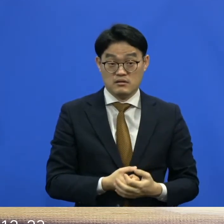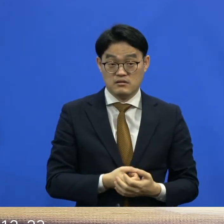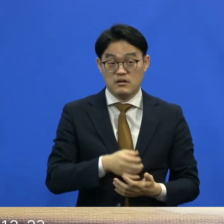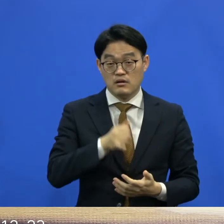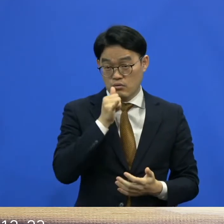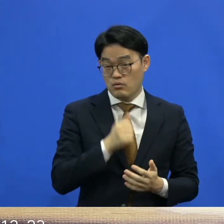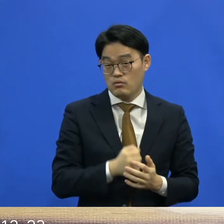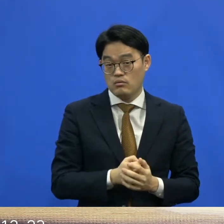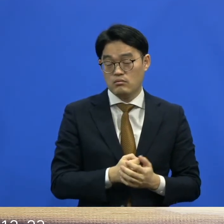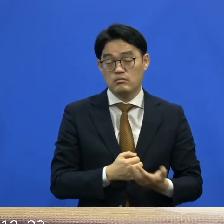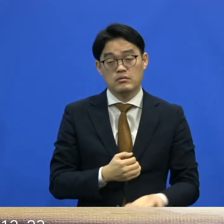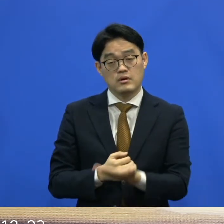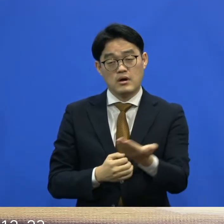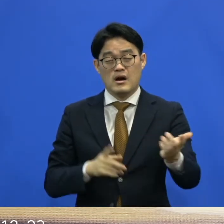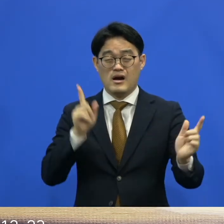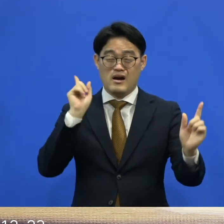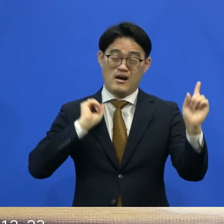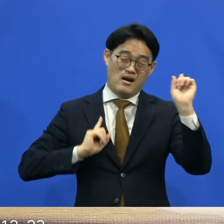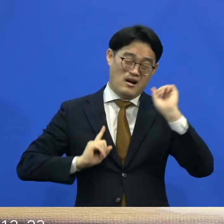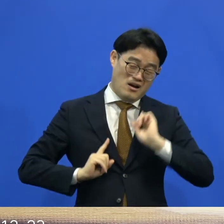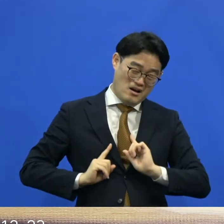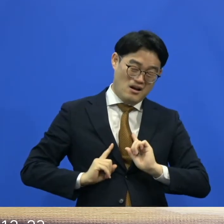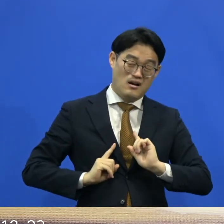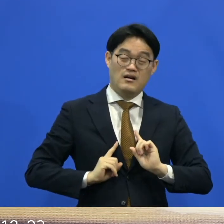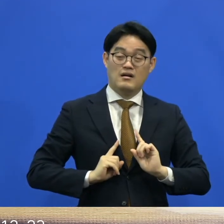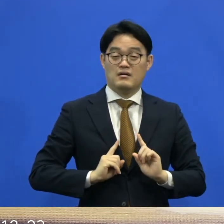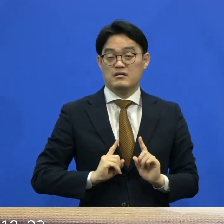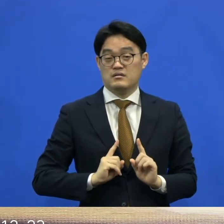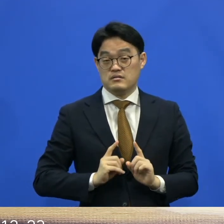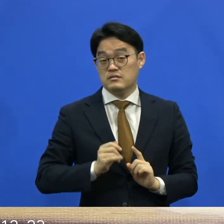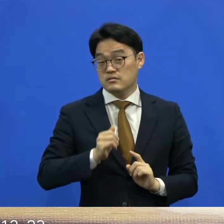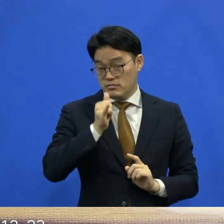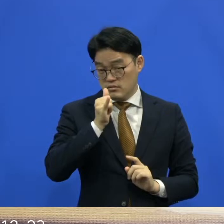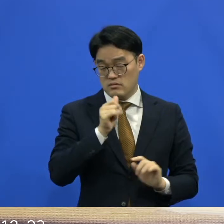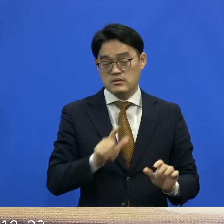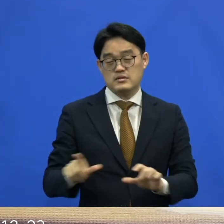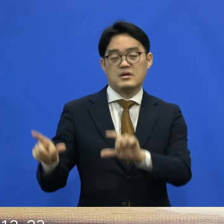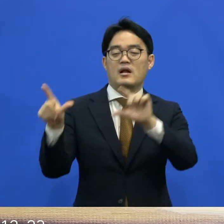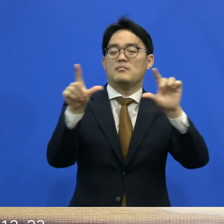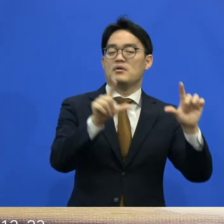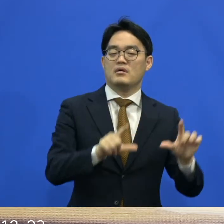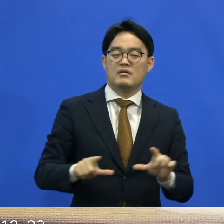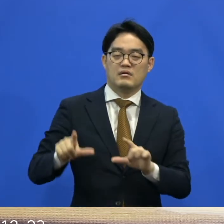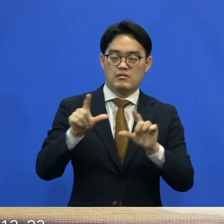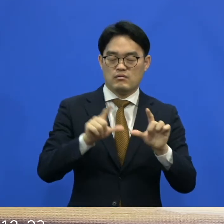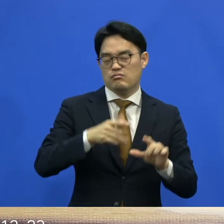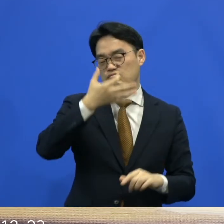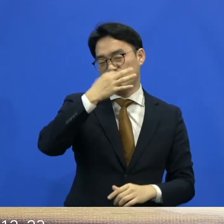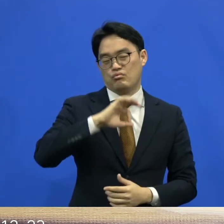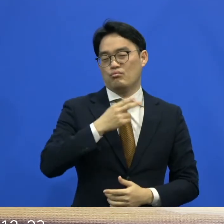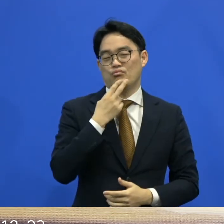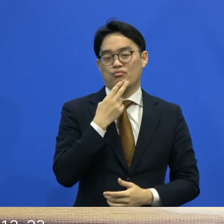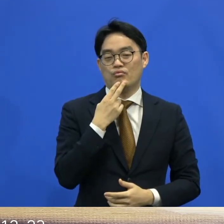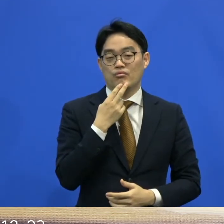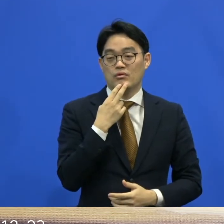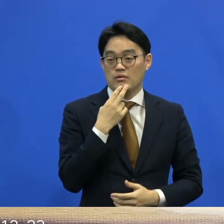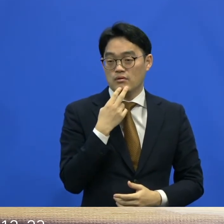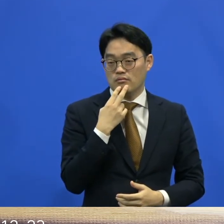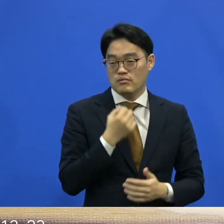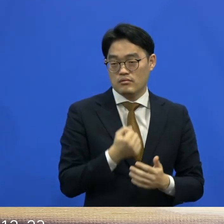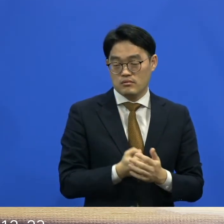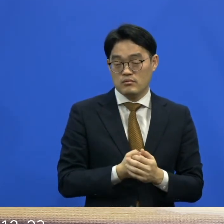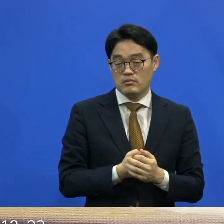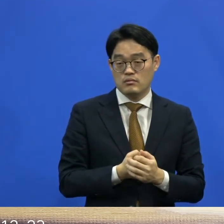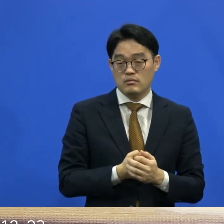큰 우리의 삶에 마이너스예요. 얼마나 이 요셉이 한이 맺혔겠어. 억울하겠어.